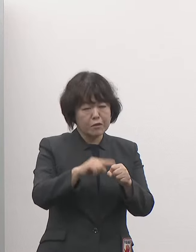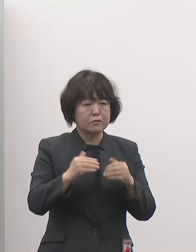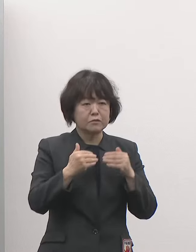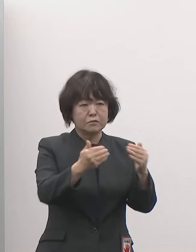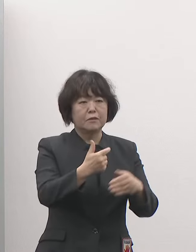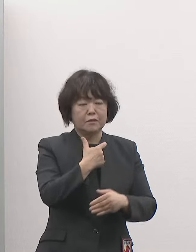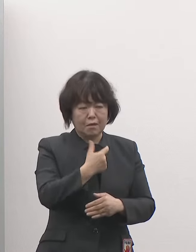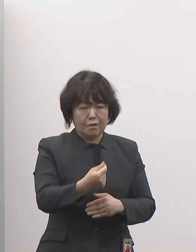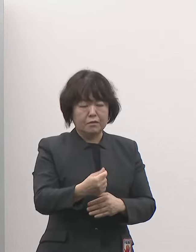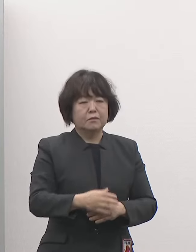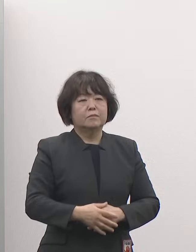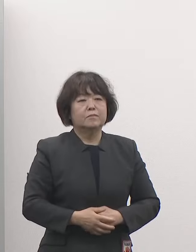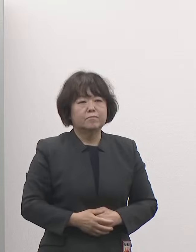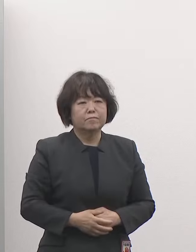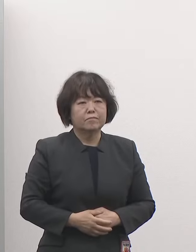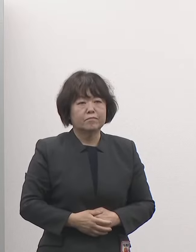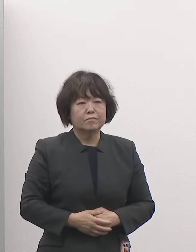います。